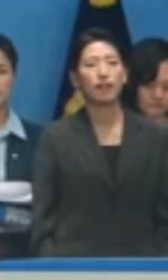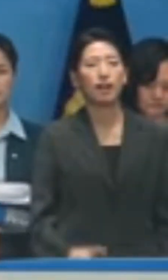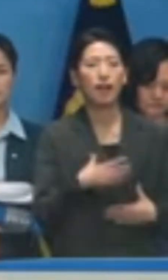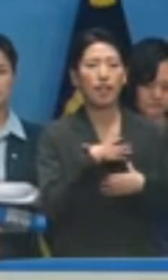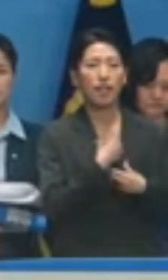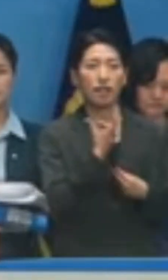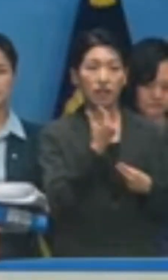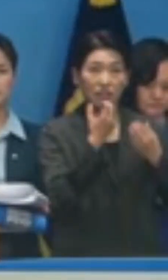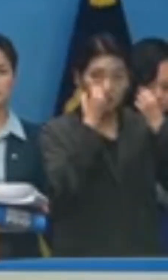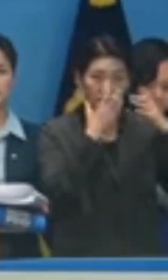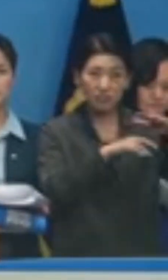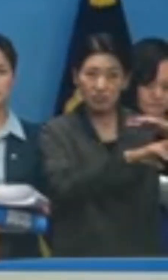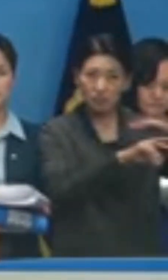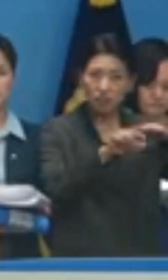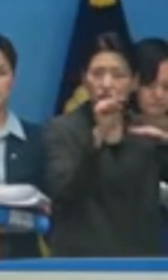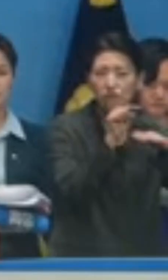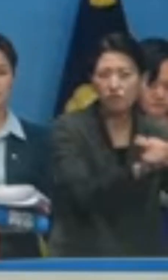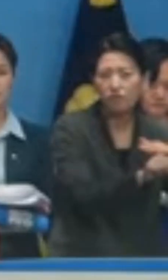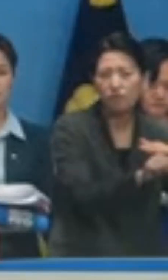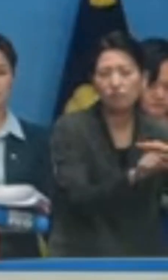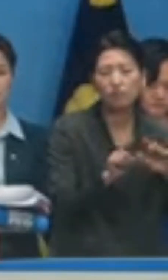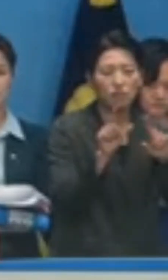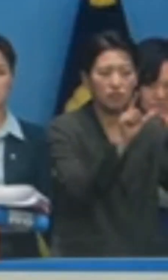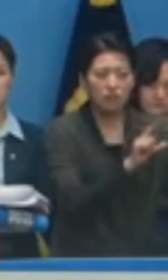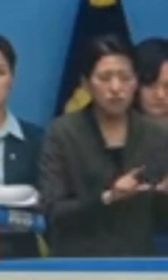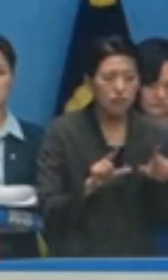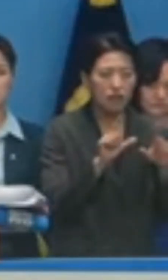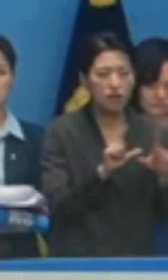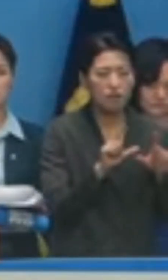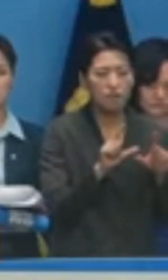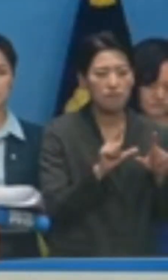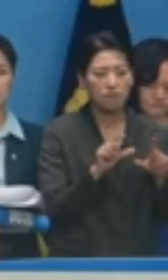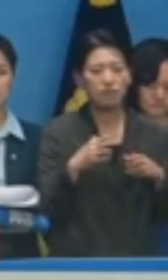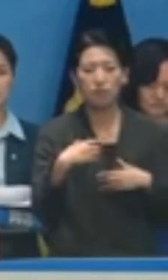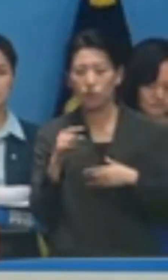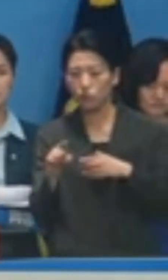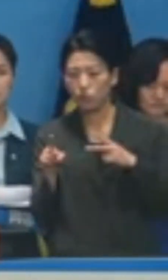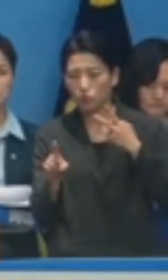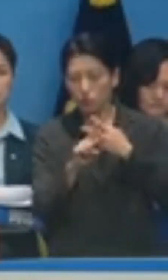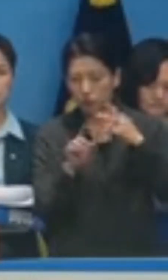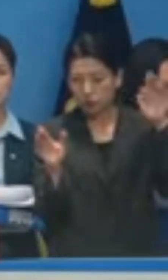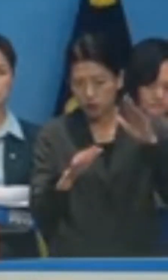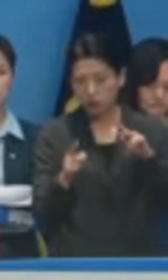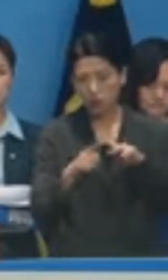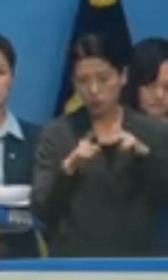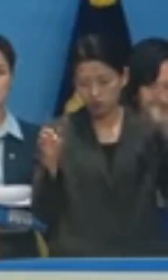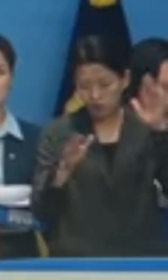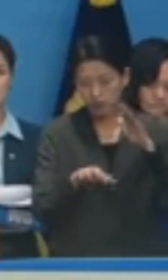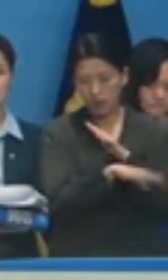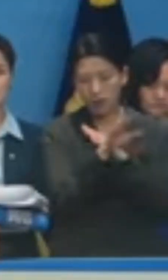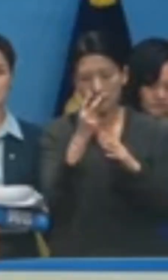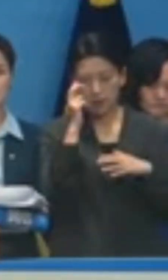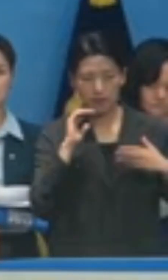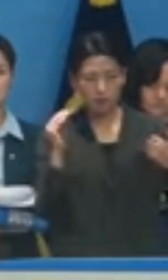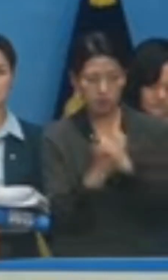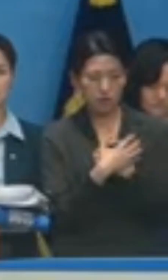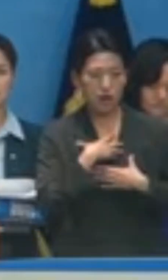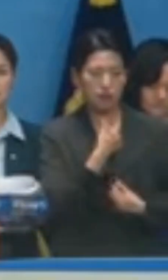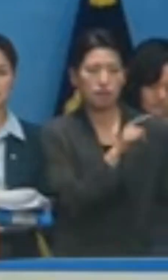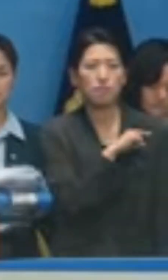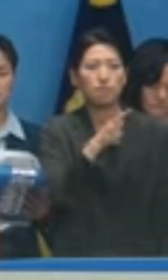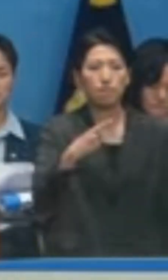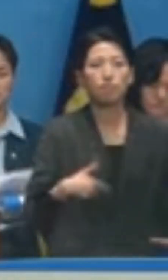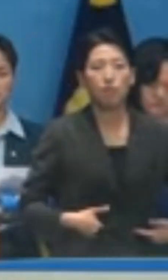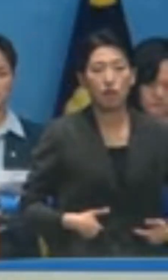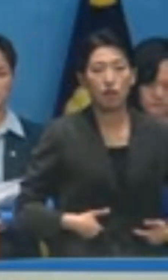공사는 아이들과 일직동 주민들의 삶과 안전을 최우선으로 고려해야 합니다. 그러나 지금까지의 공사 과정은